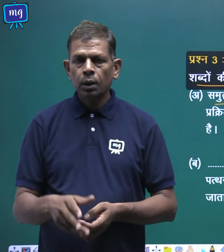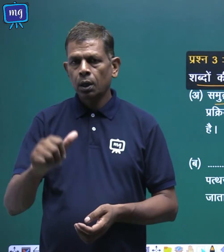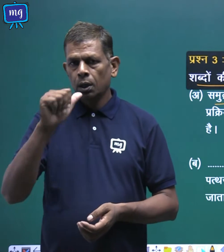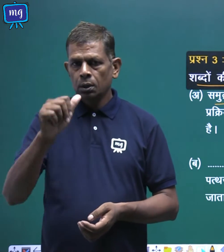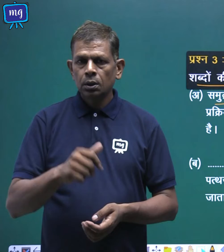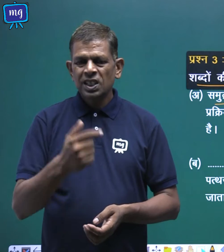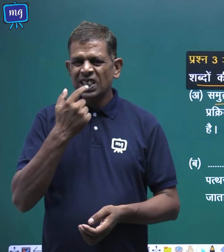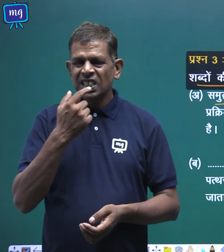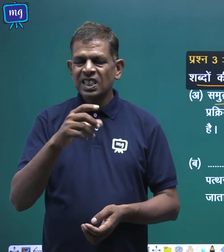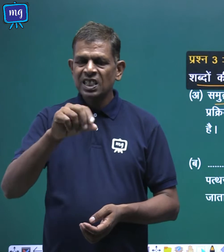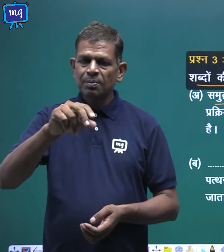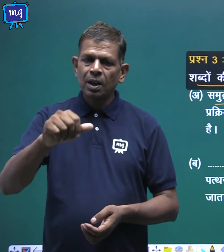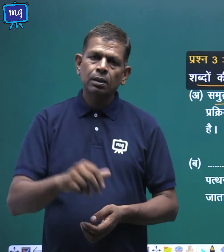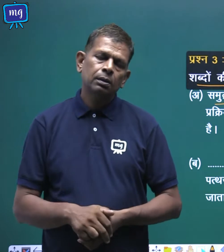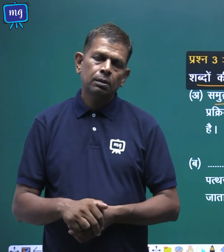नमक